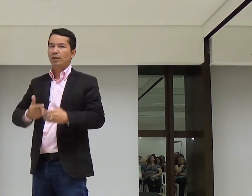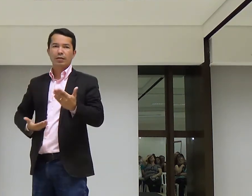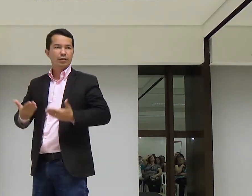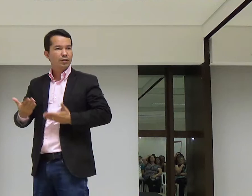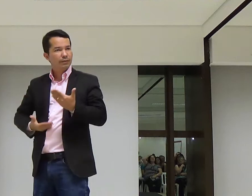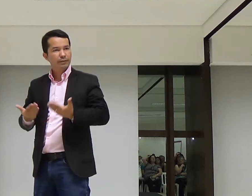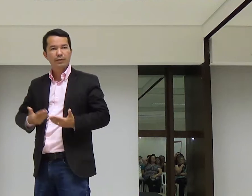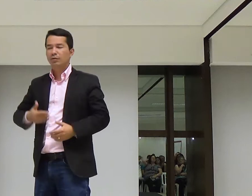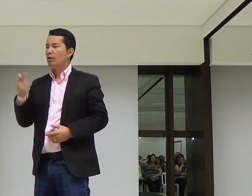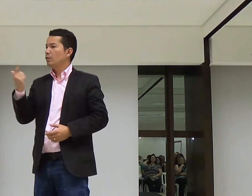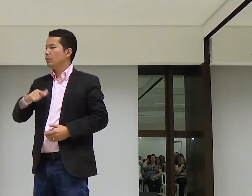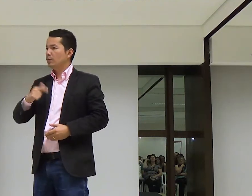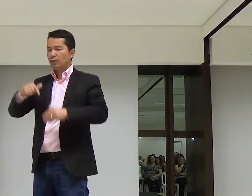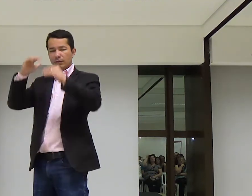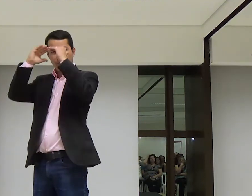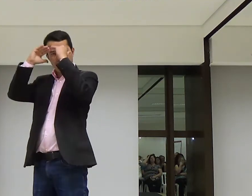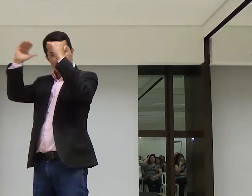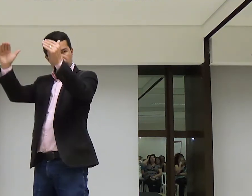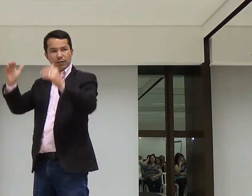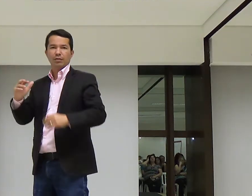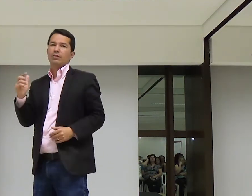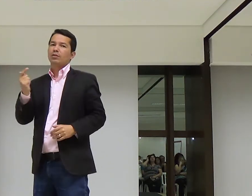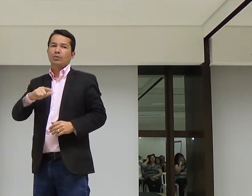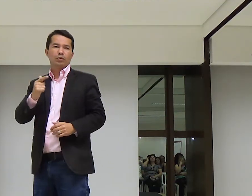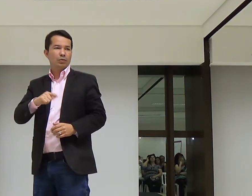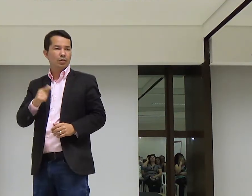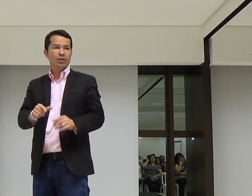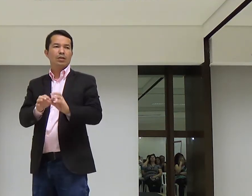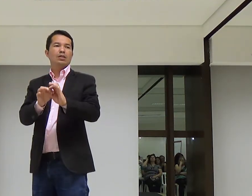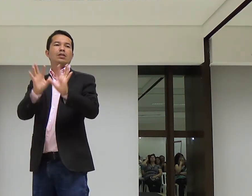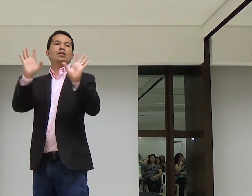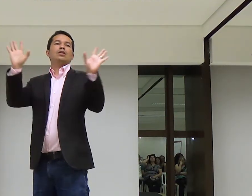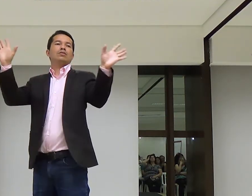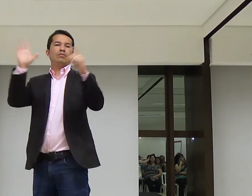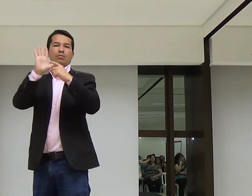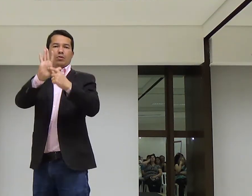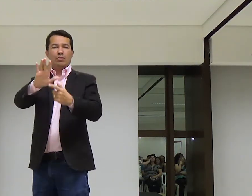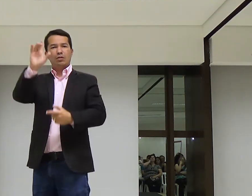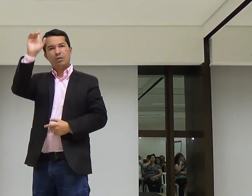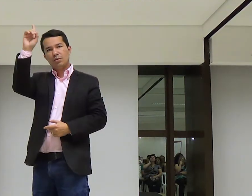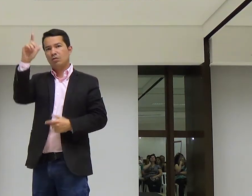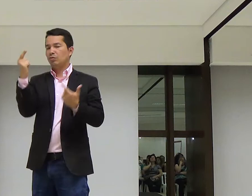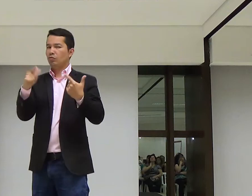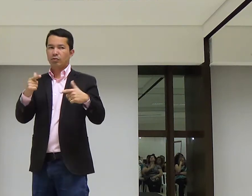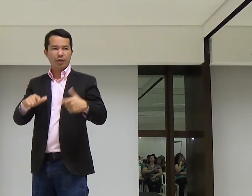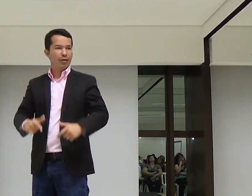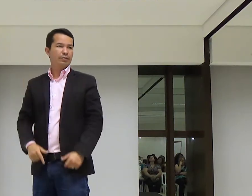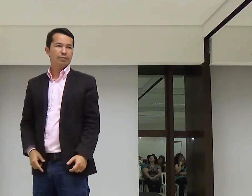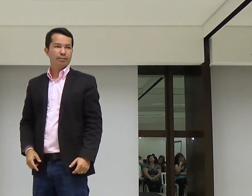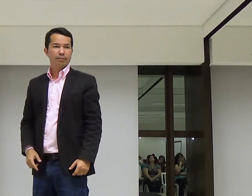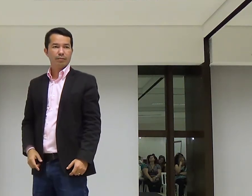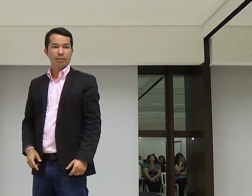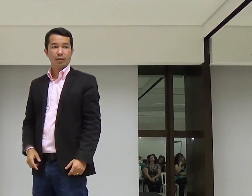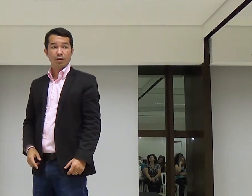não serve, não obedece, não mostra das coisas do